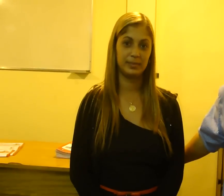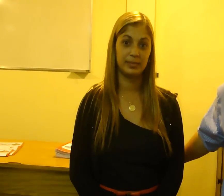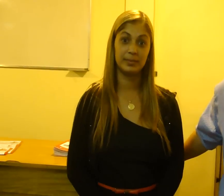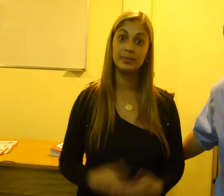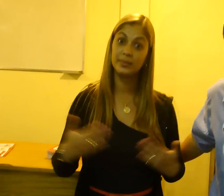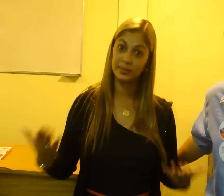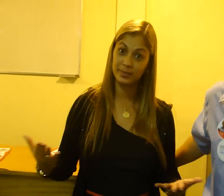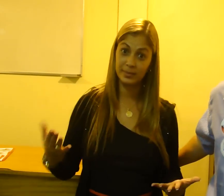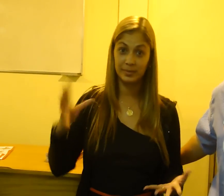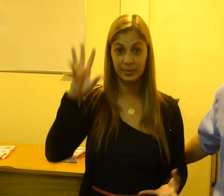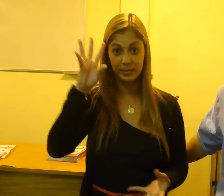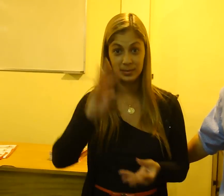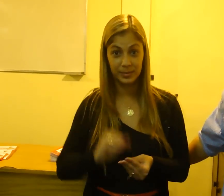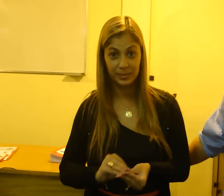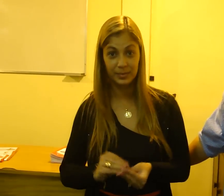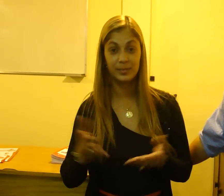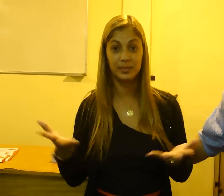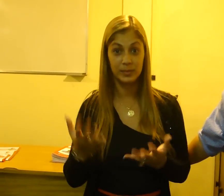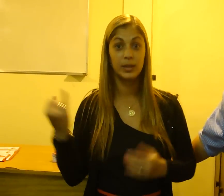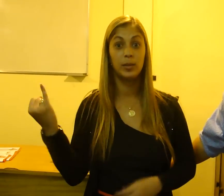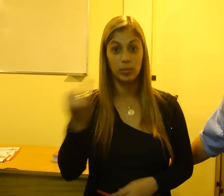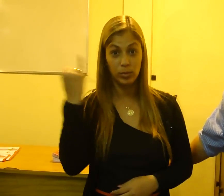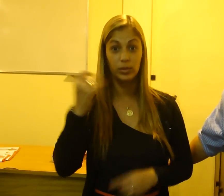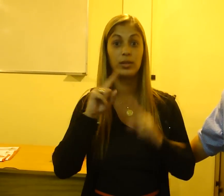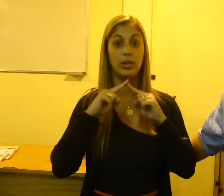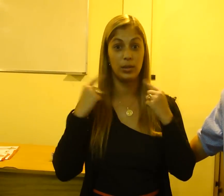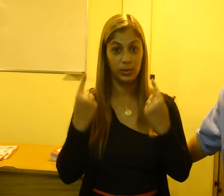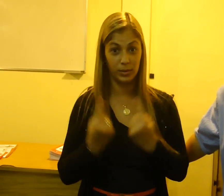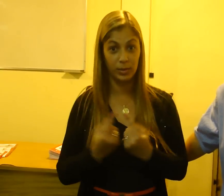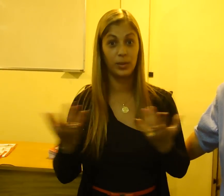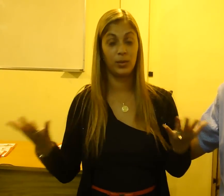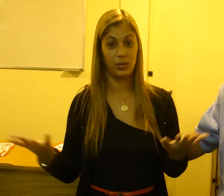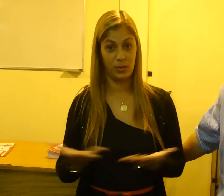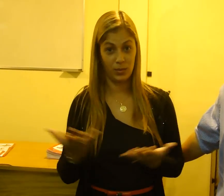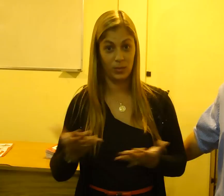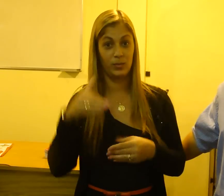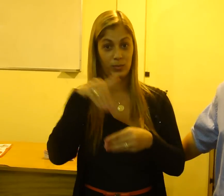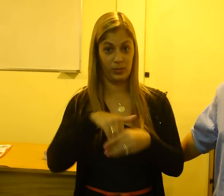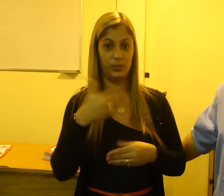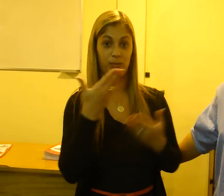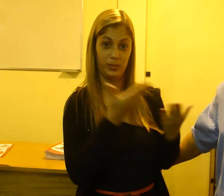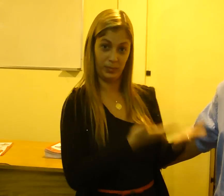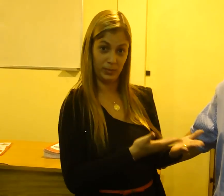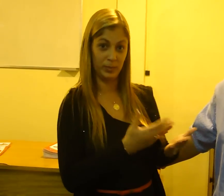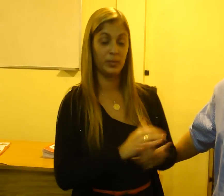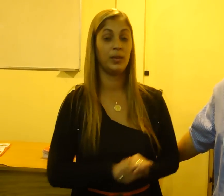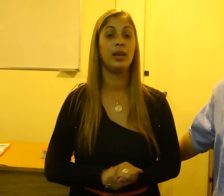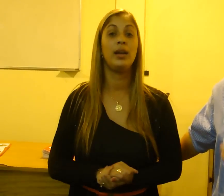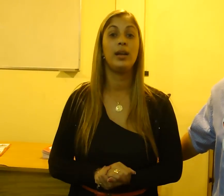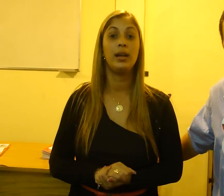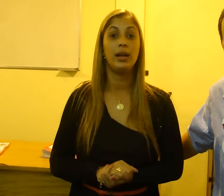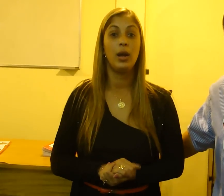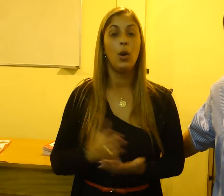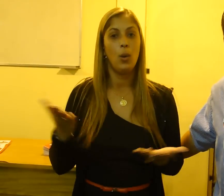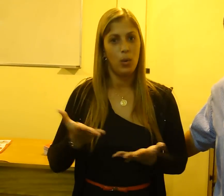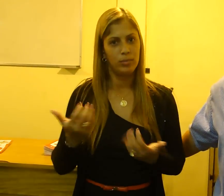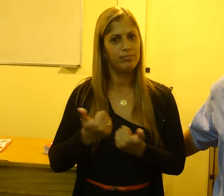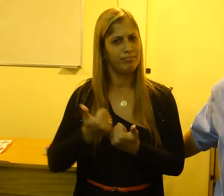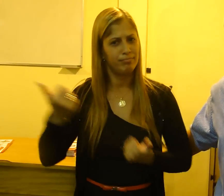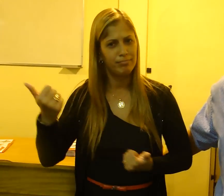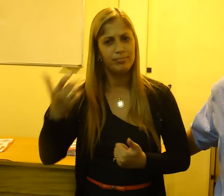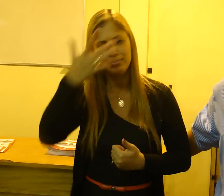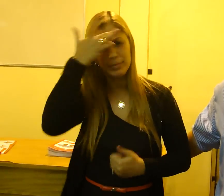Estamos concluindo uma importante reunião da nossa campanha com membros,